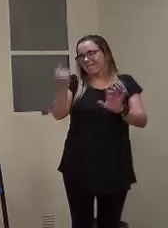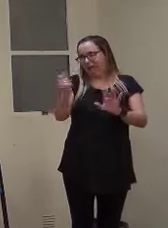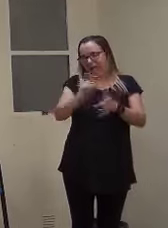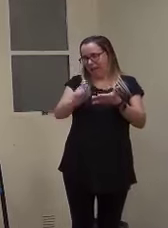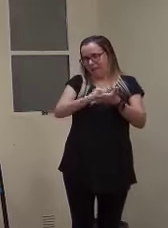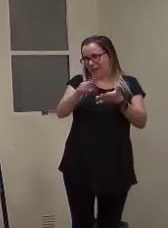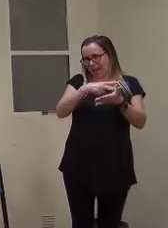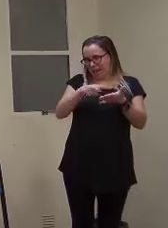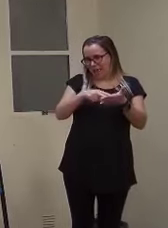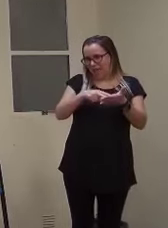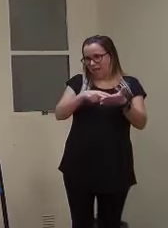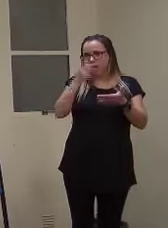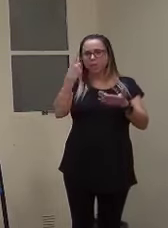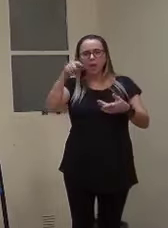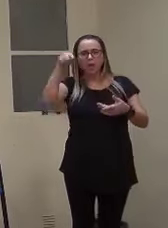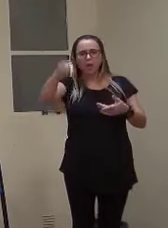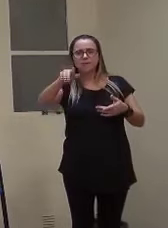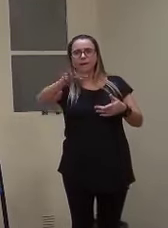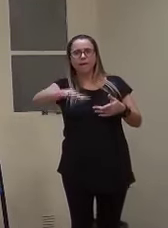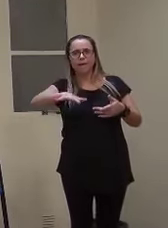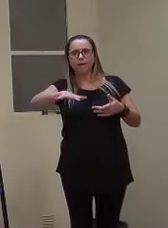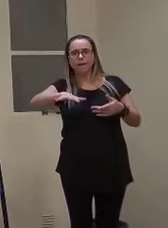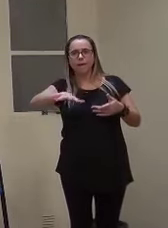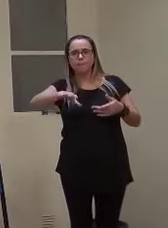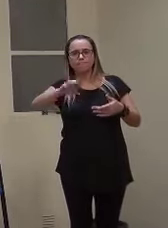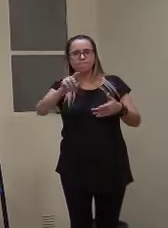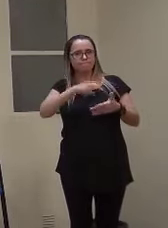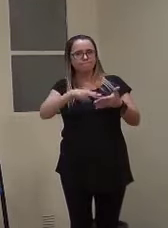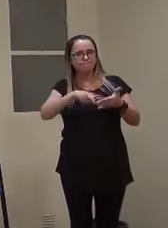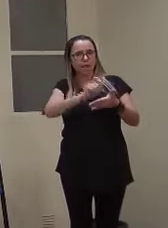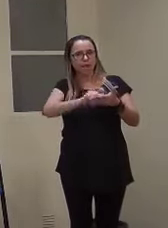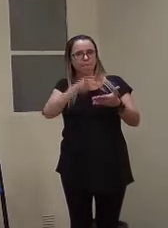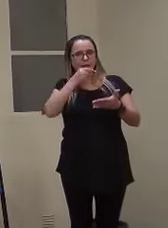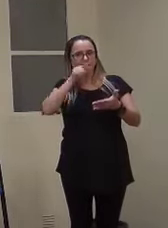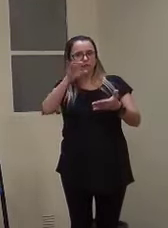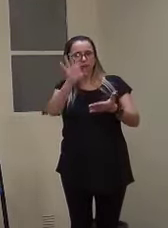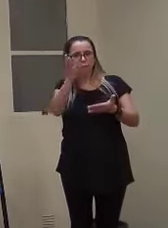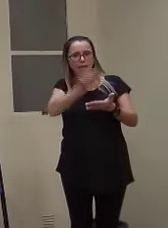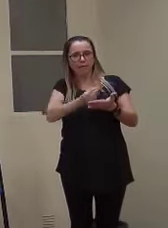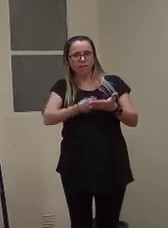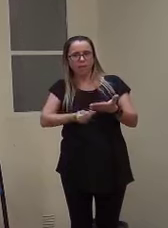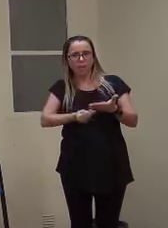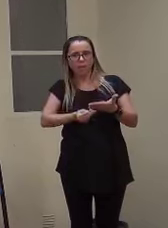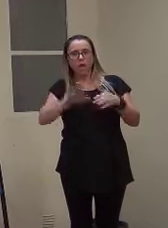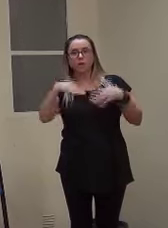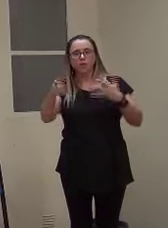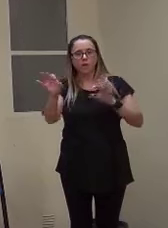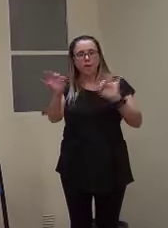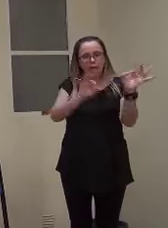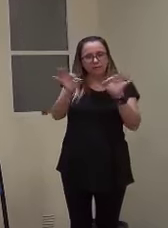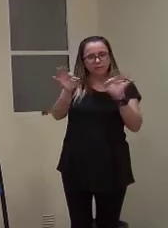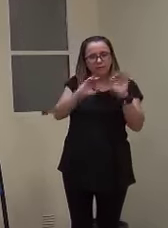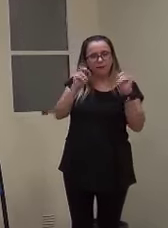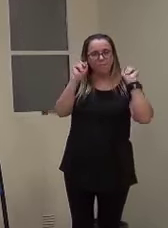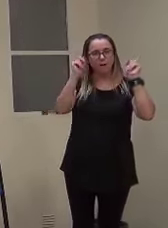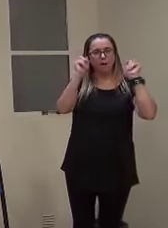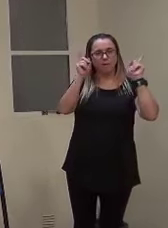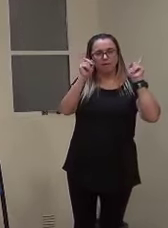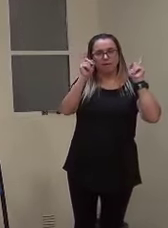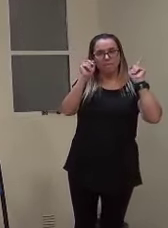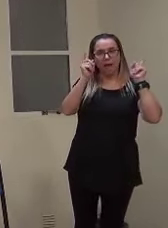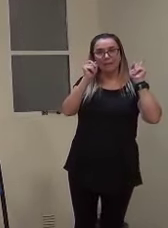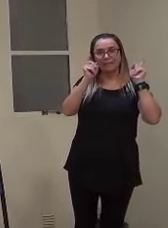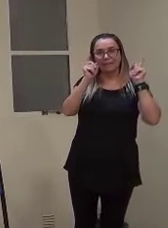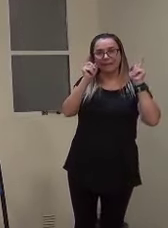y este niño sólo dibuja entonces la estrategia de la maestra en